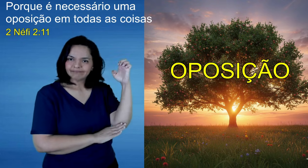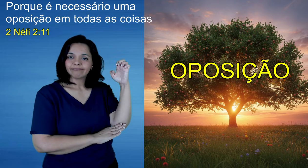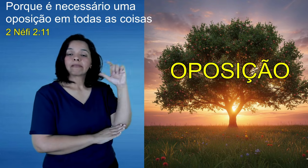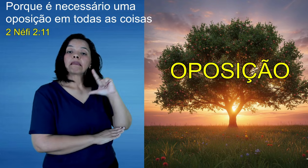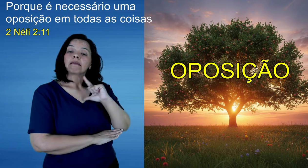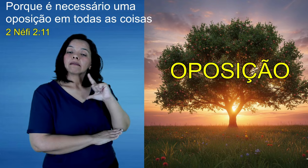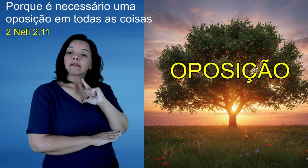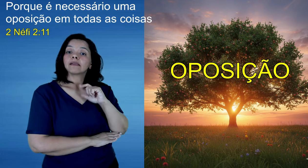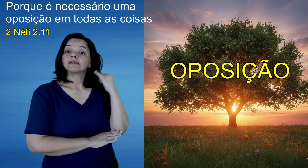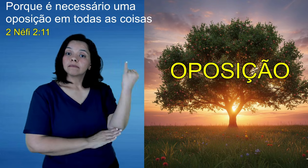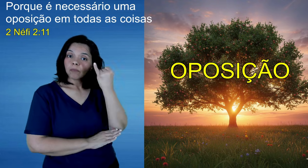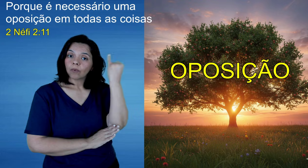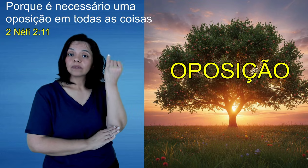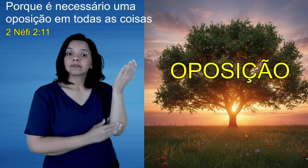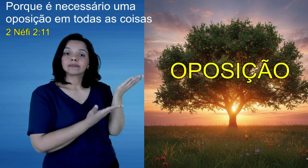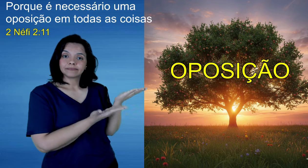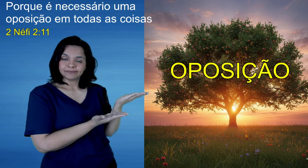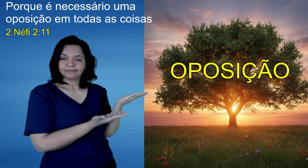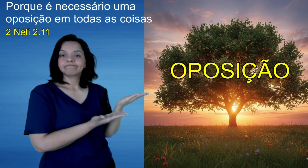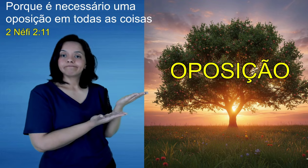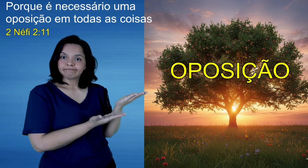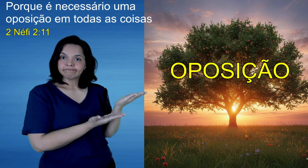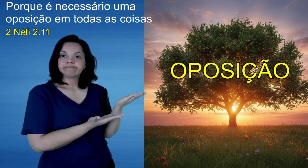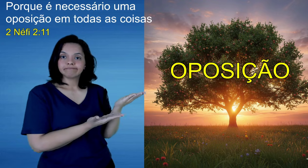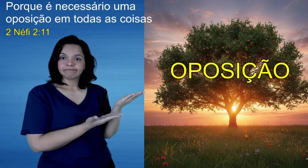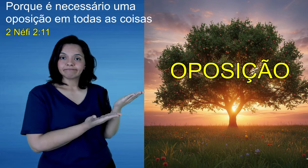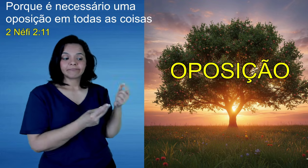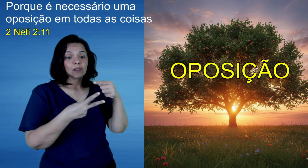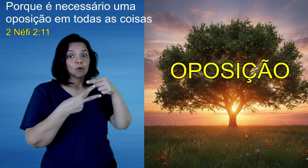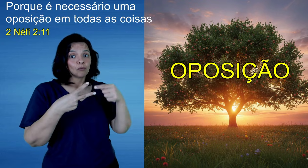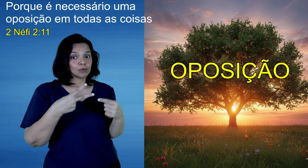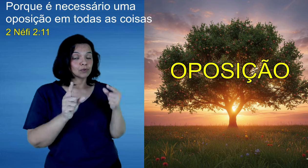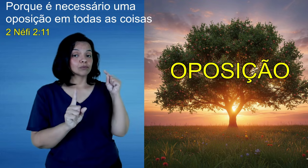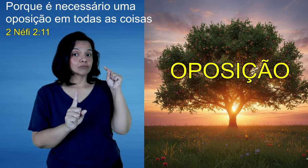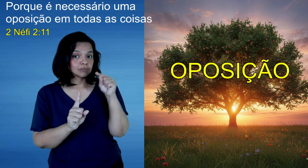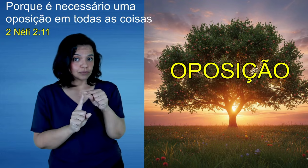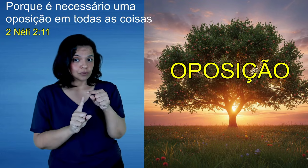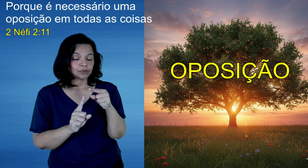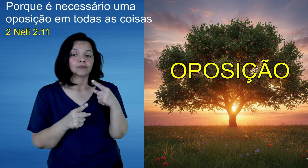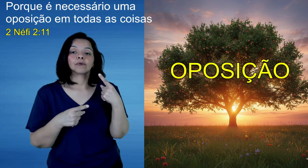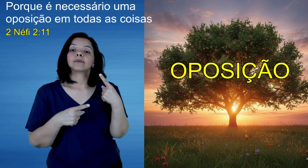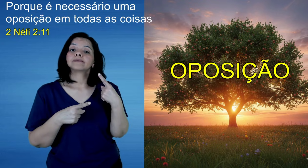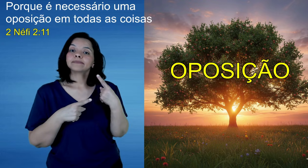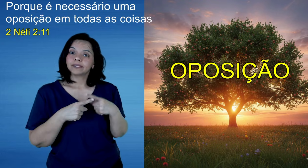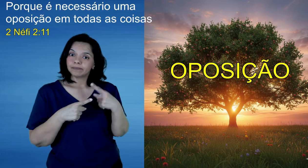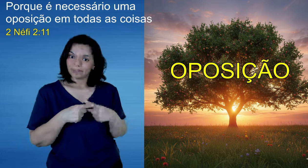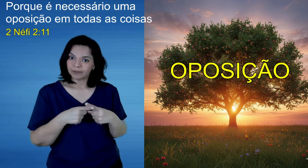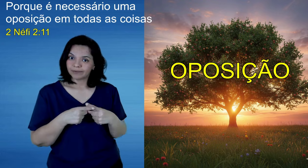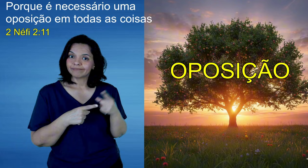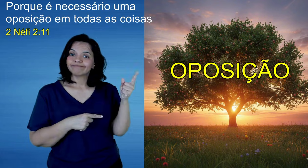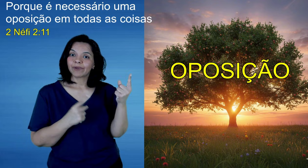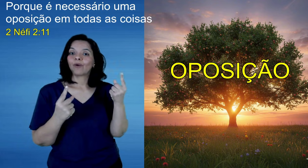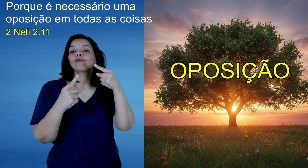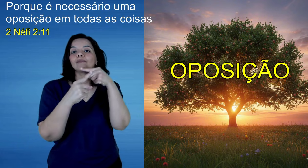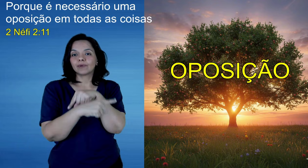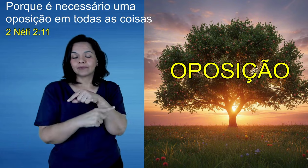Bem, esse aqui é o Jardim do Éden. Então, no Jardim do Éden também tinha essa oposição, essa árvore. E qual